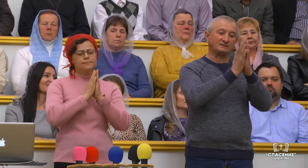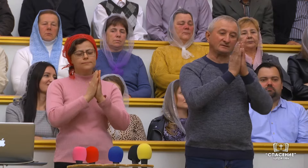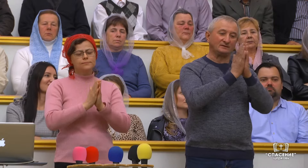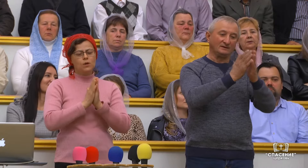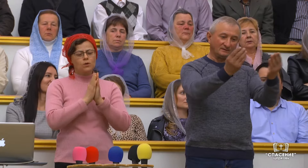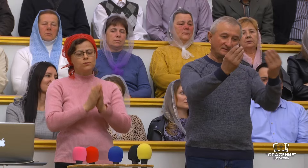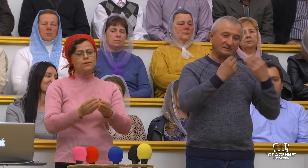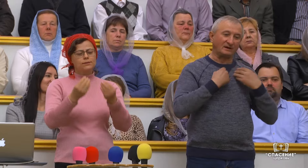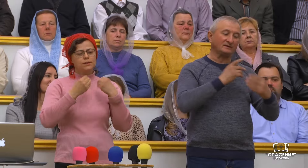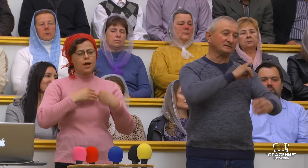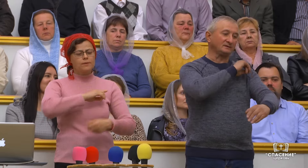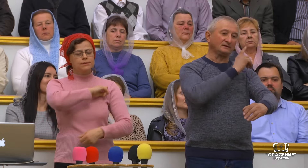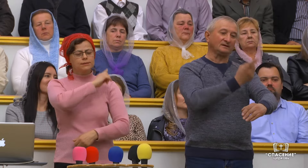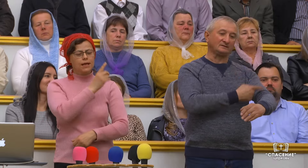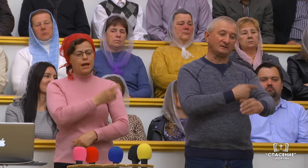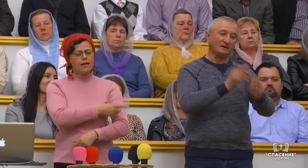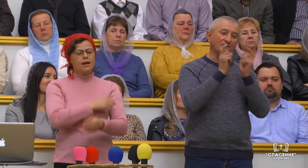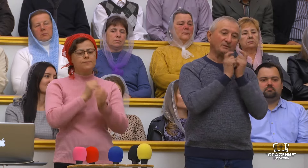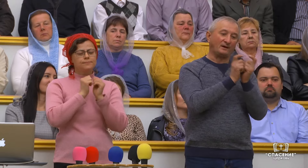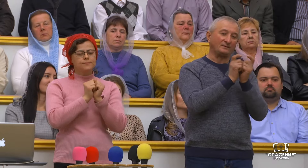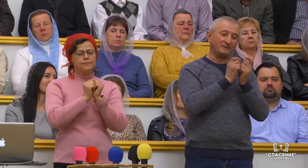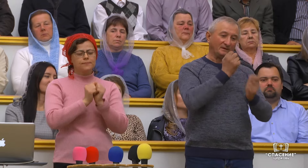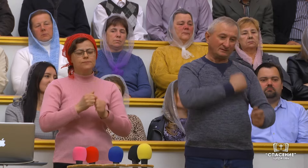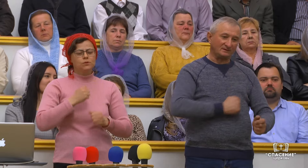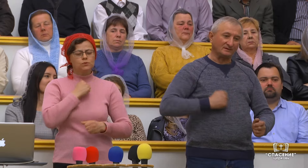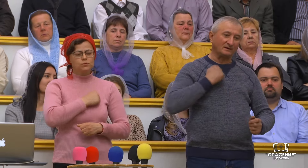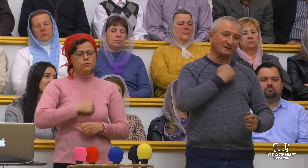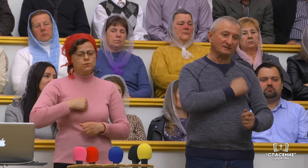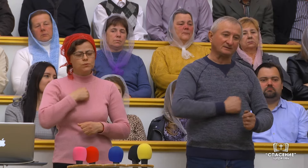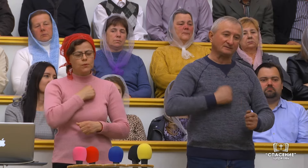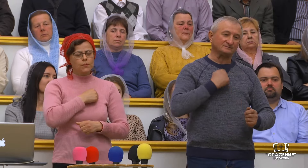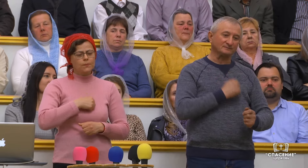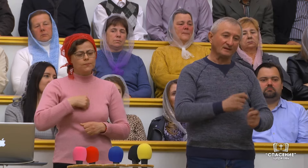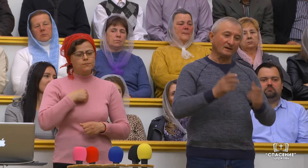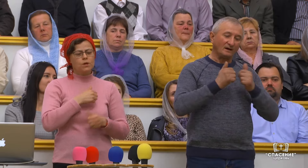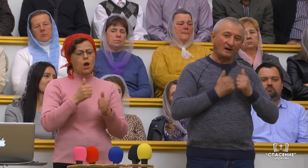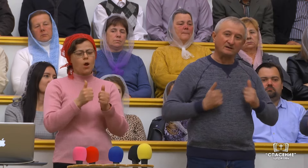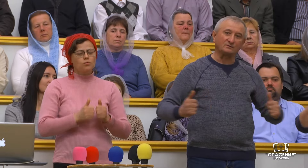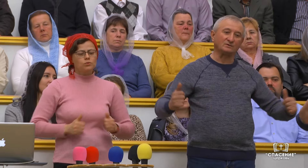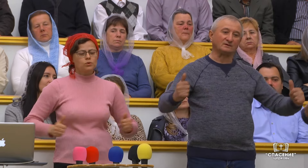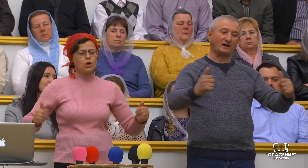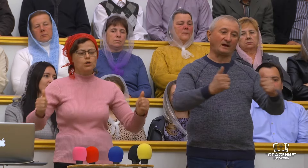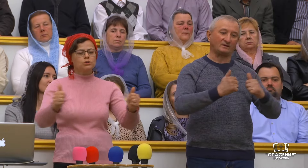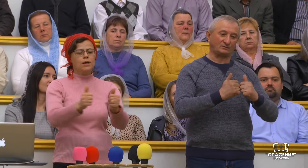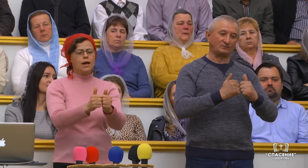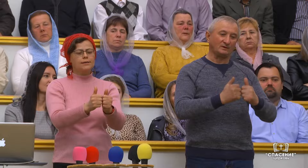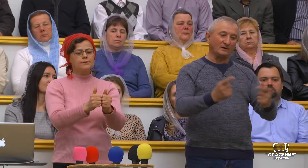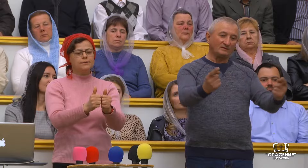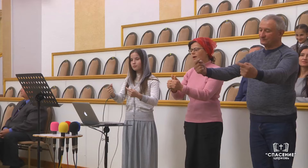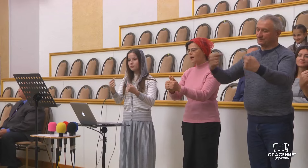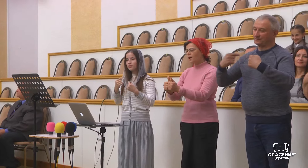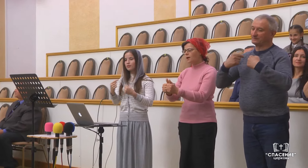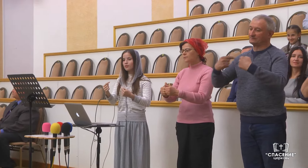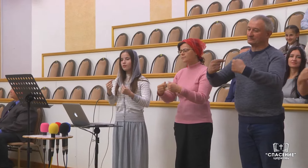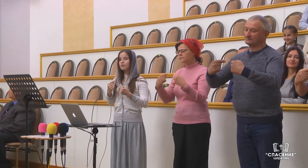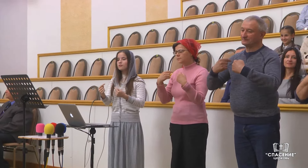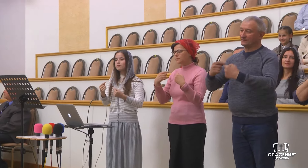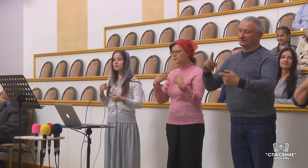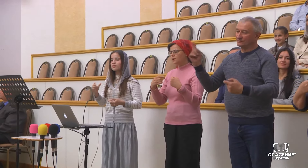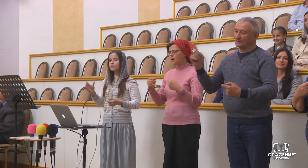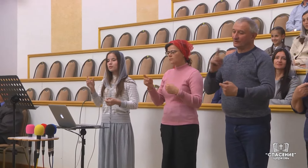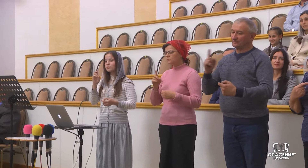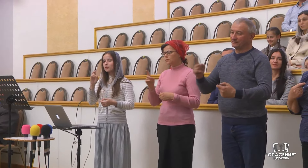мне сил бороться со злом, окружающим со всех сторон,